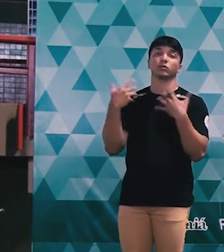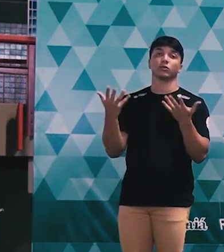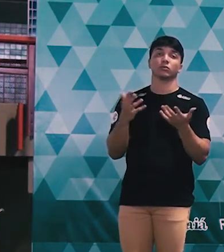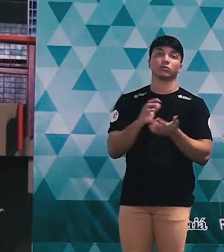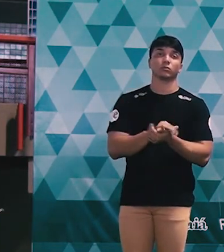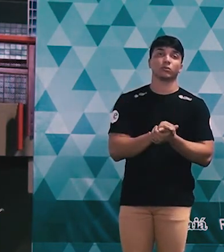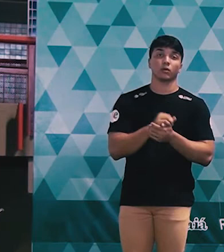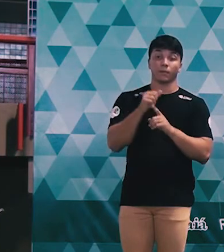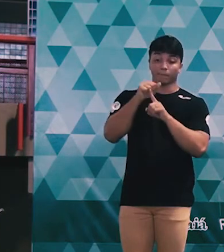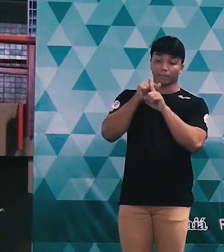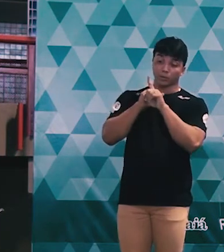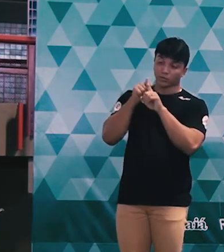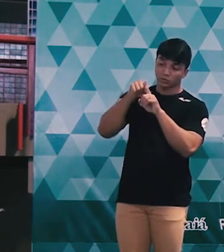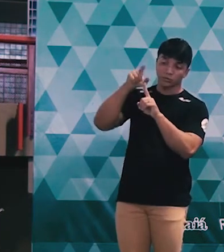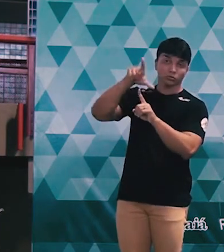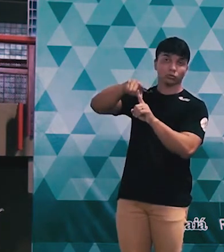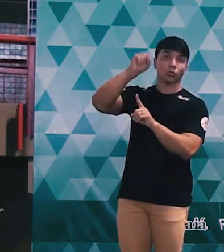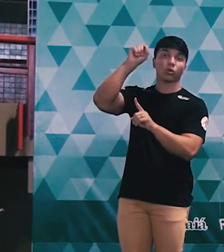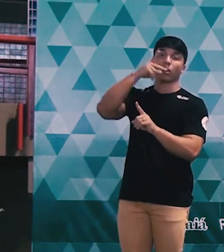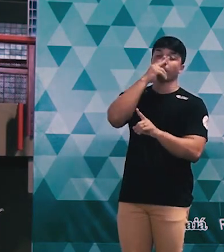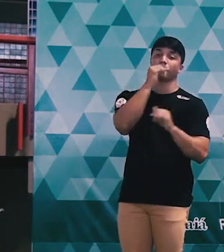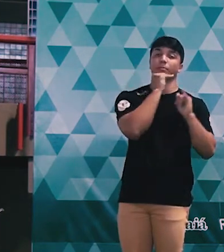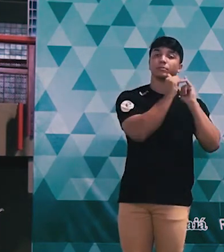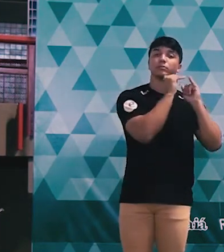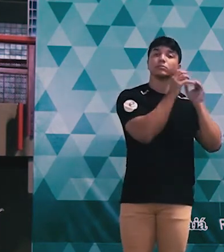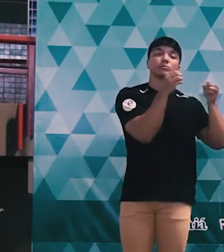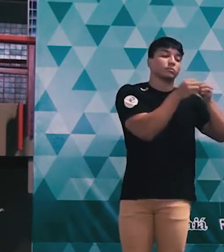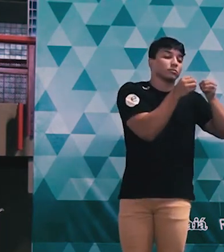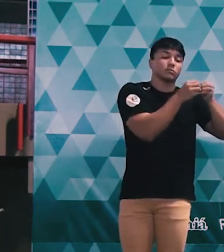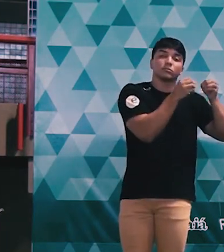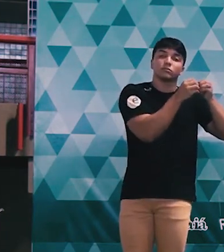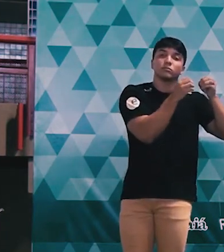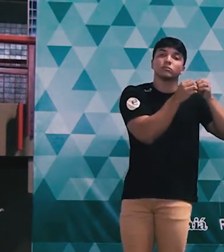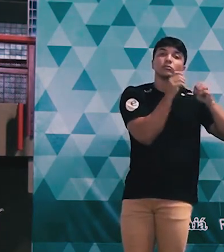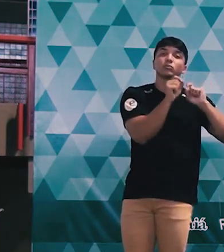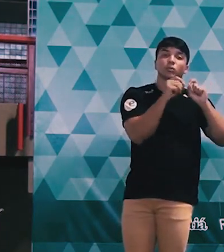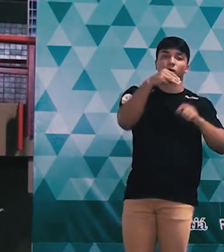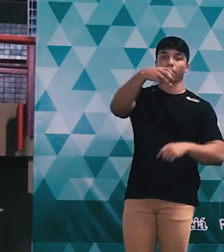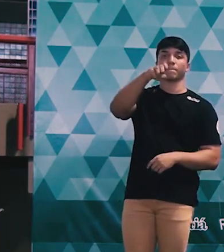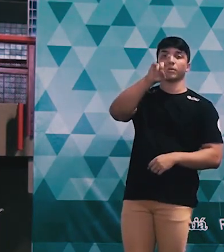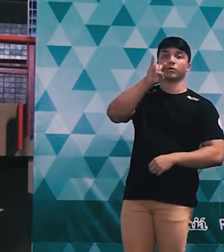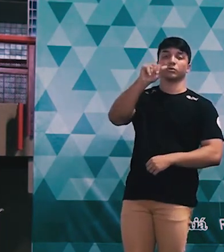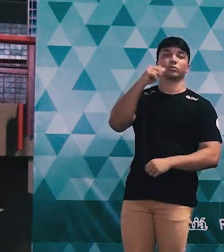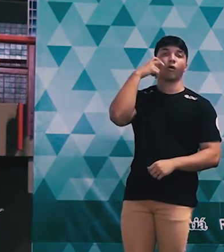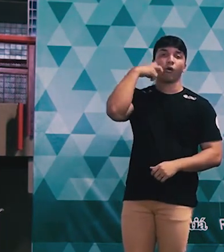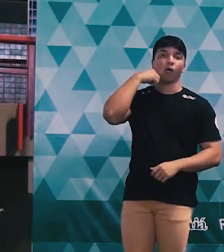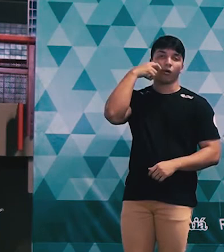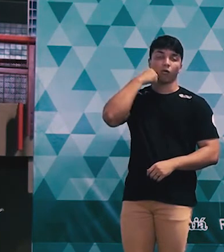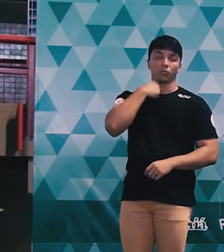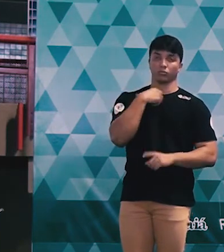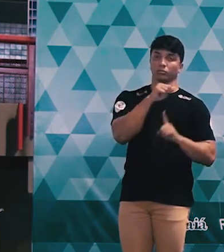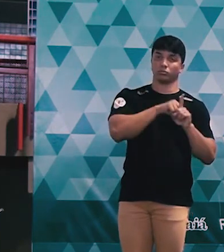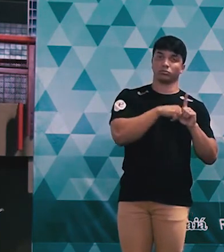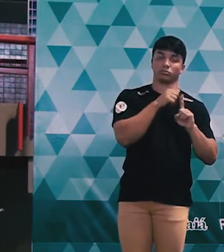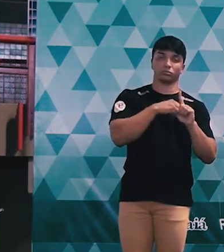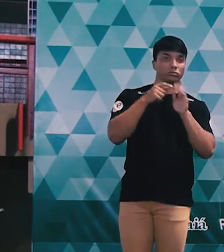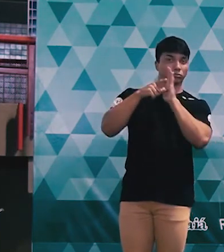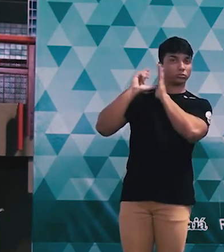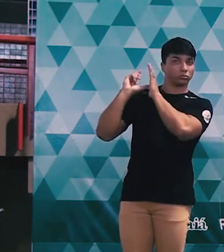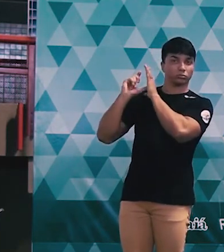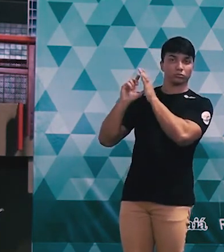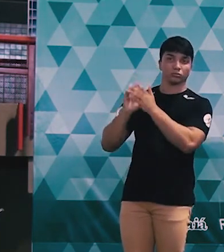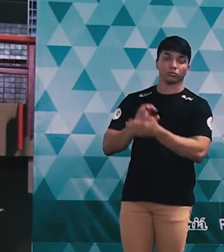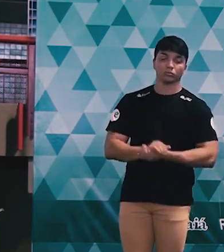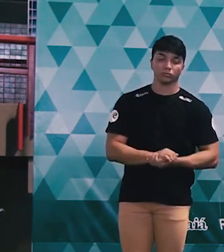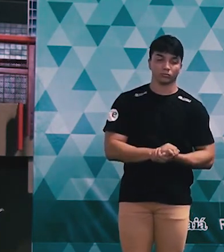o mês que foi decidido é aquele mês em que a média mais se aproximou da média dos